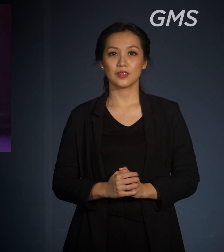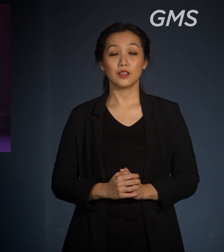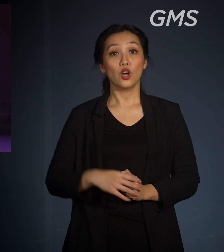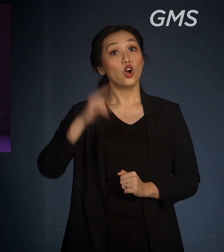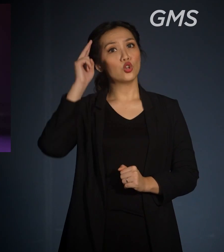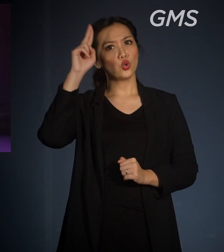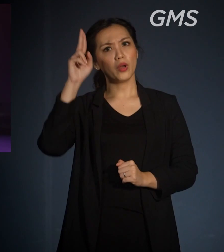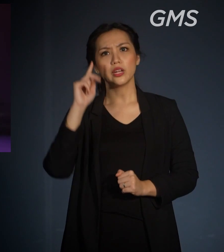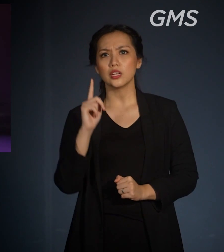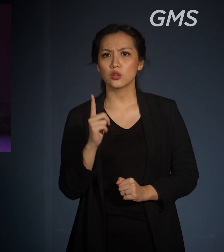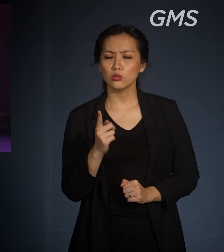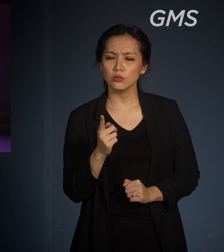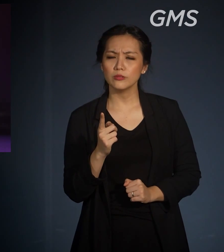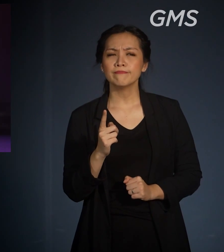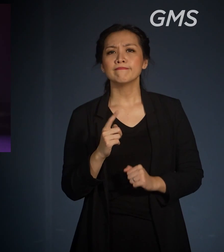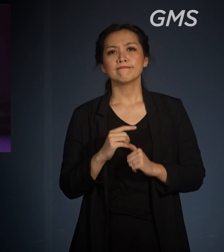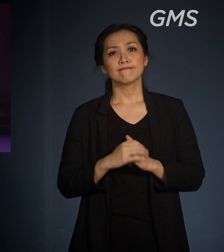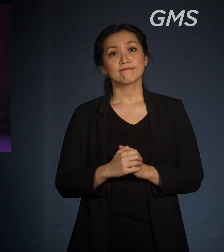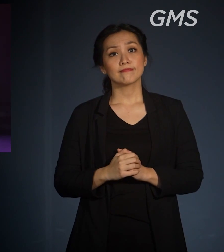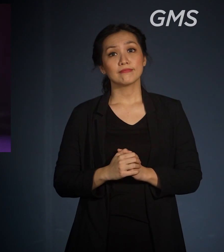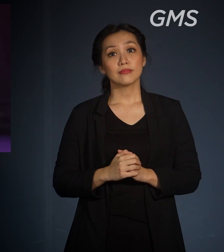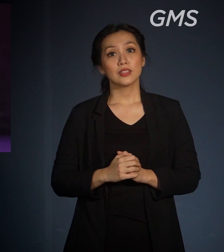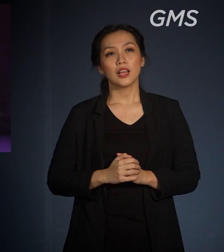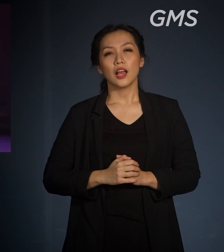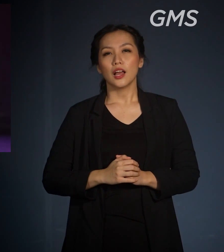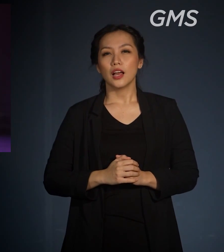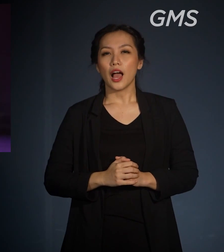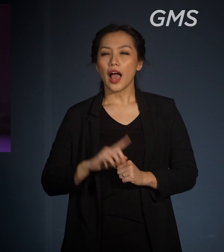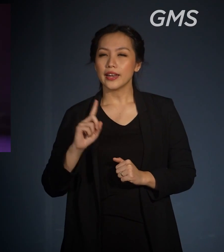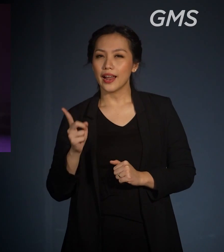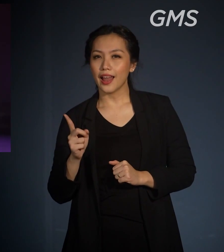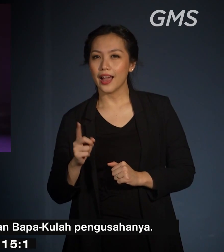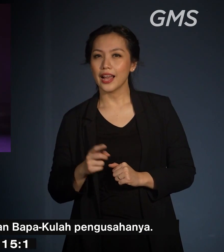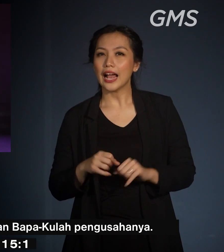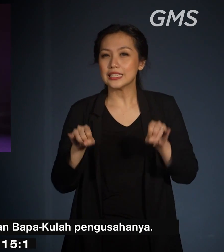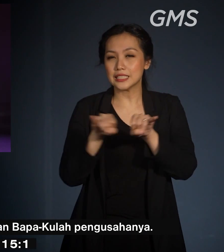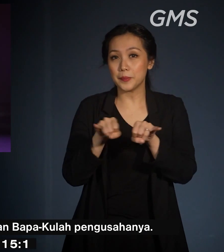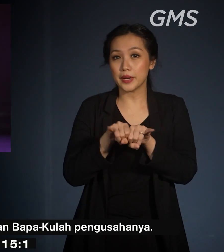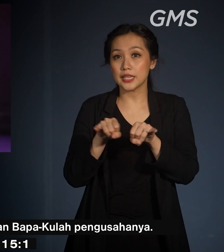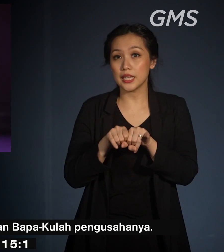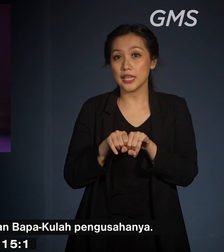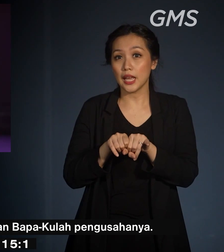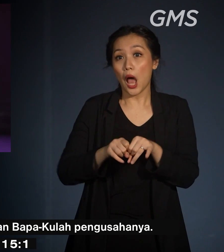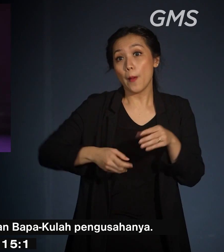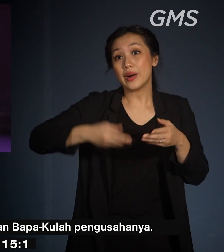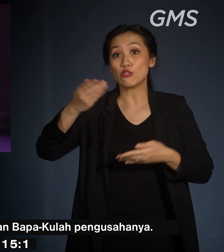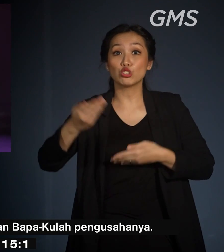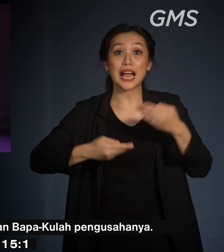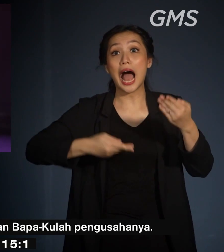kita ini adalah seorang pengusaha. Dikatakan, akulah pokok anggur yang